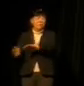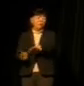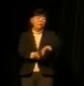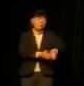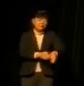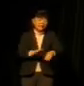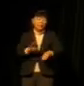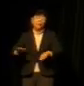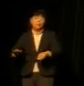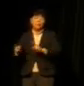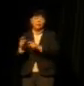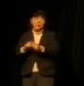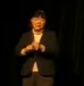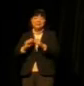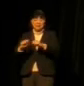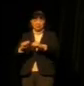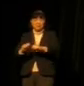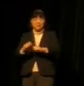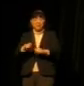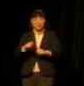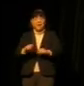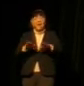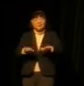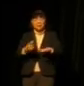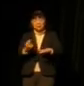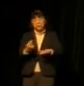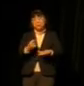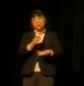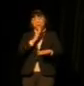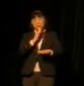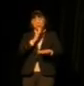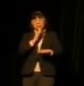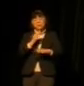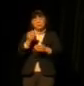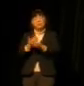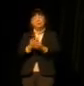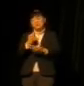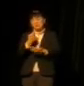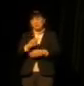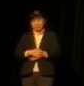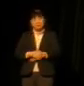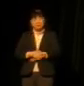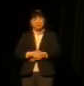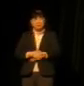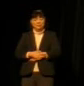ですね。それがね、今でも本当に怒ってます。